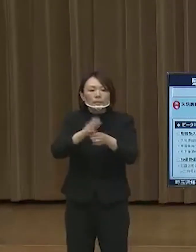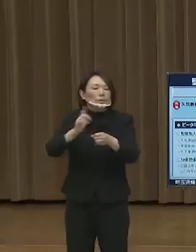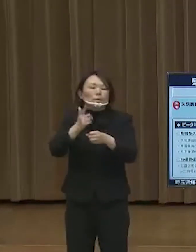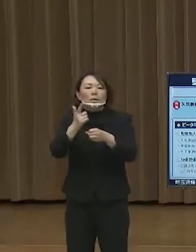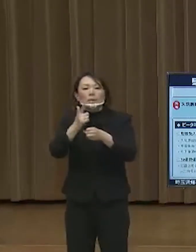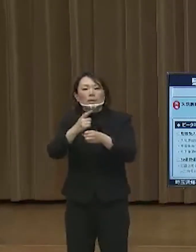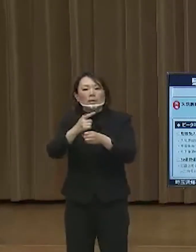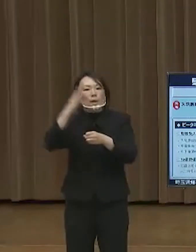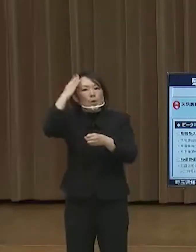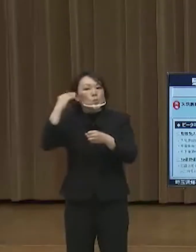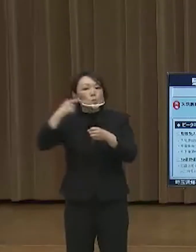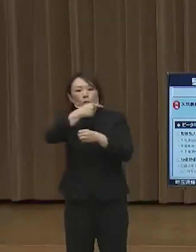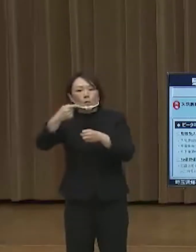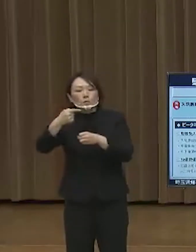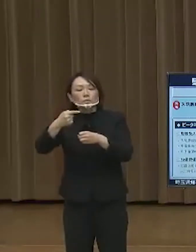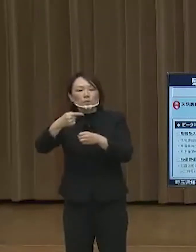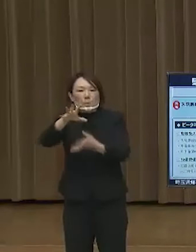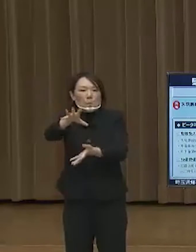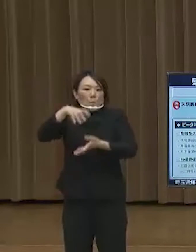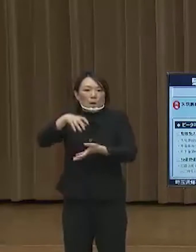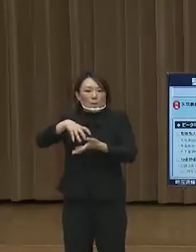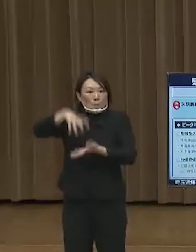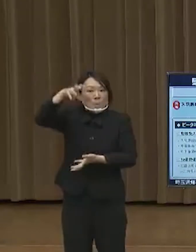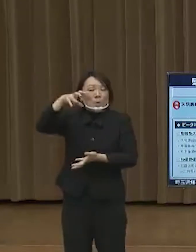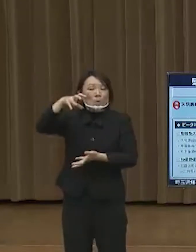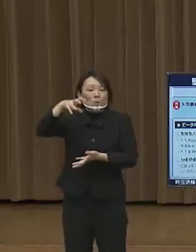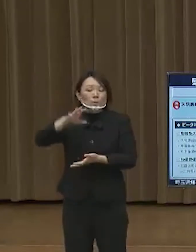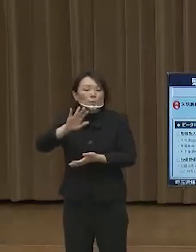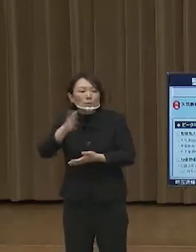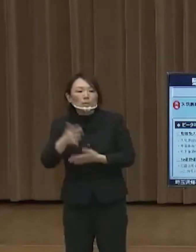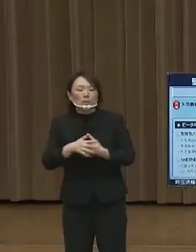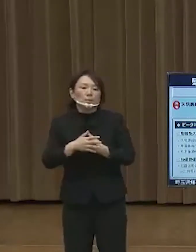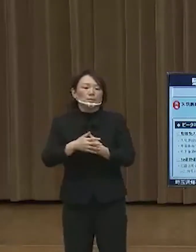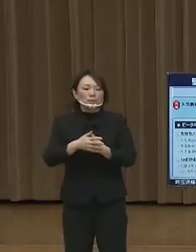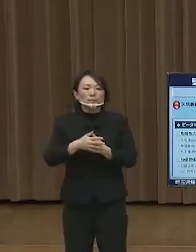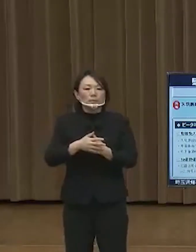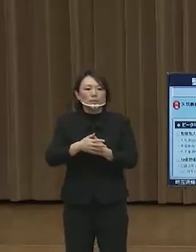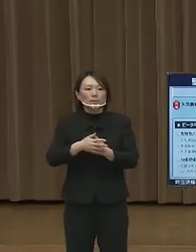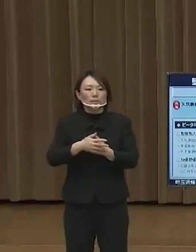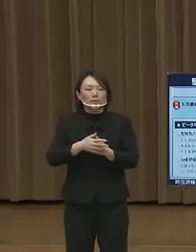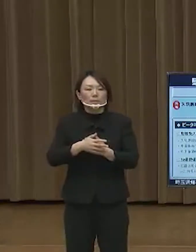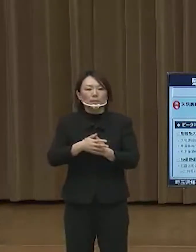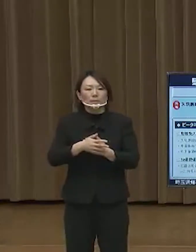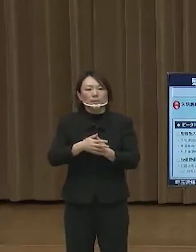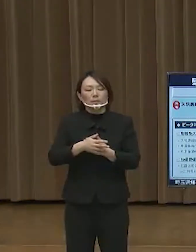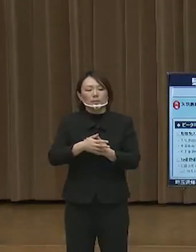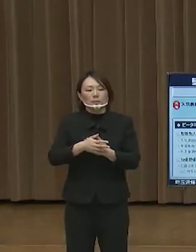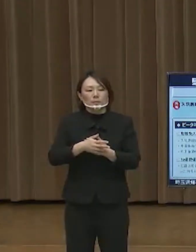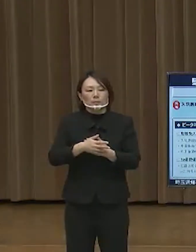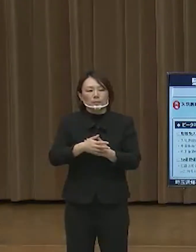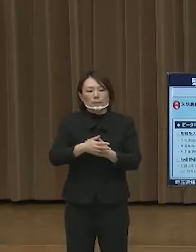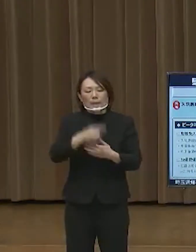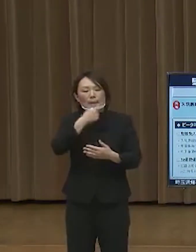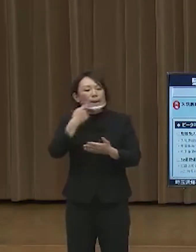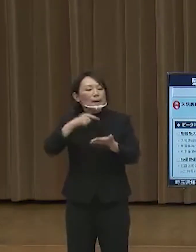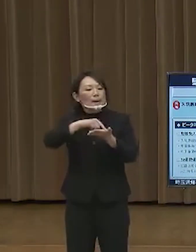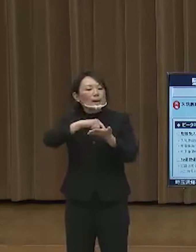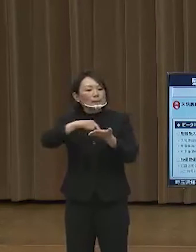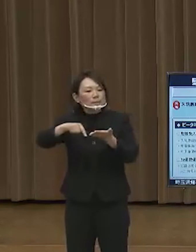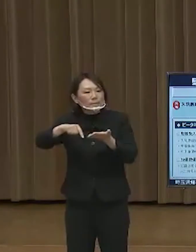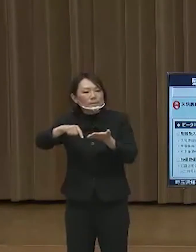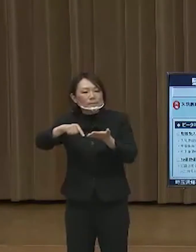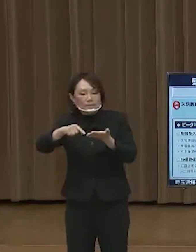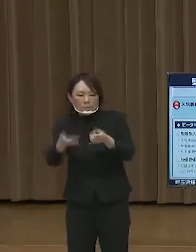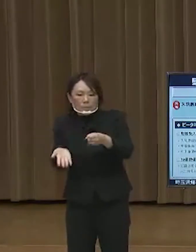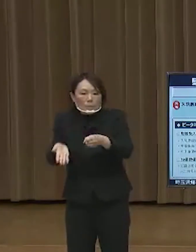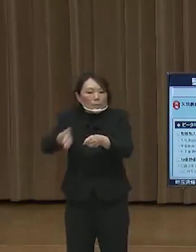としては総合的な支援を行うということでありますので、赤字の支援という発想を持っていないだけであります。失礼、赤字の補